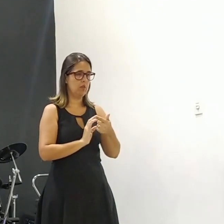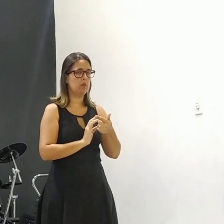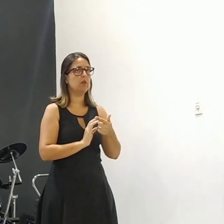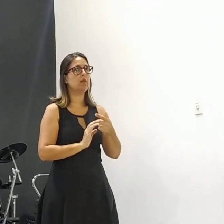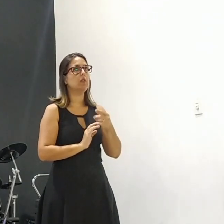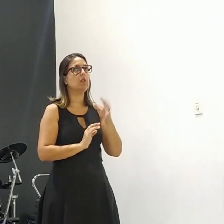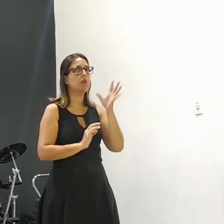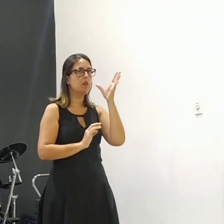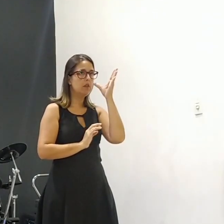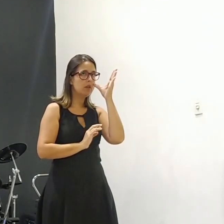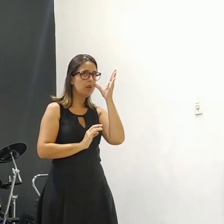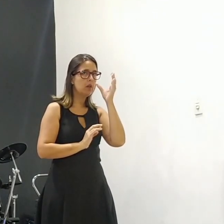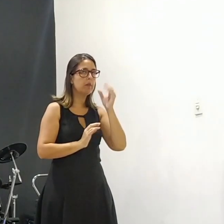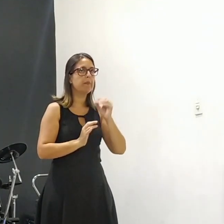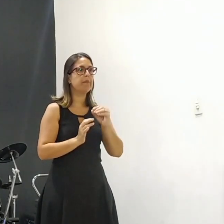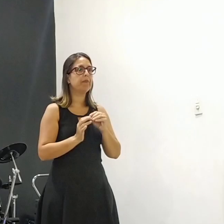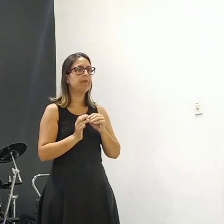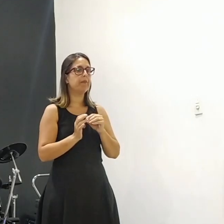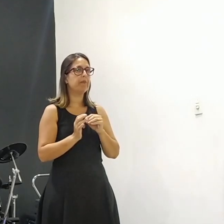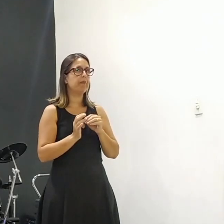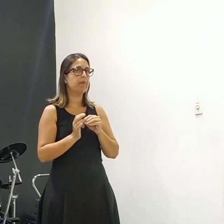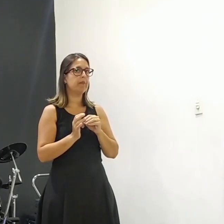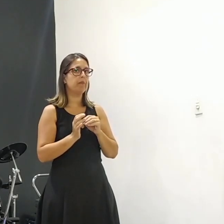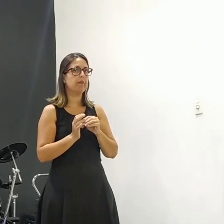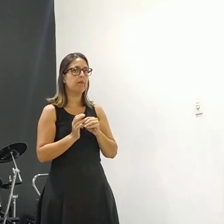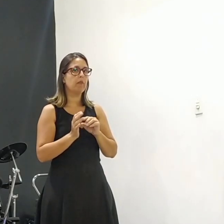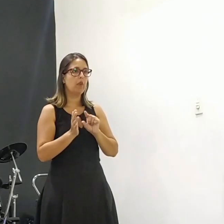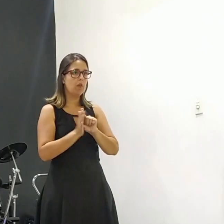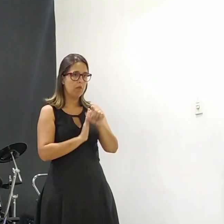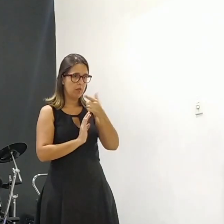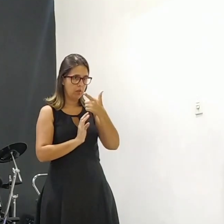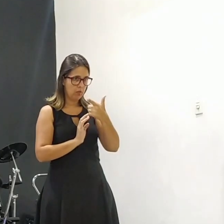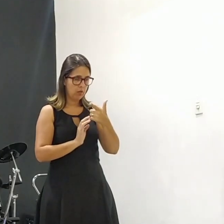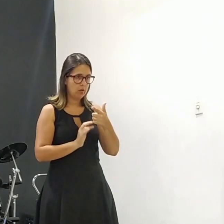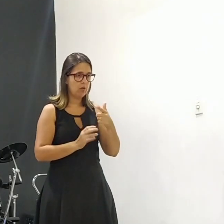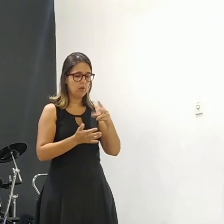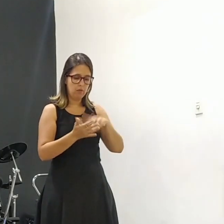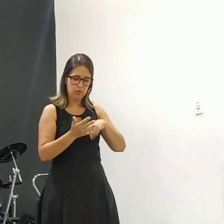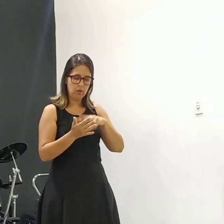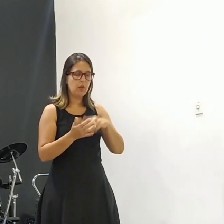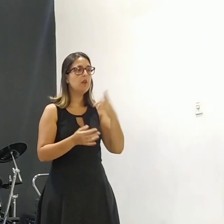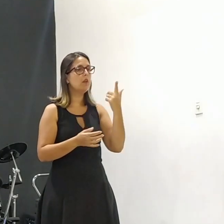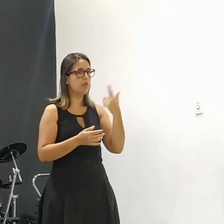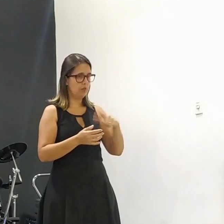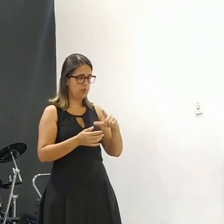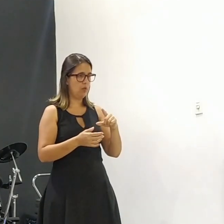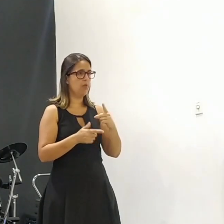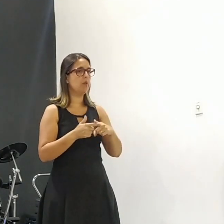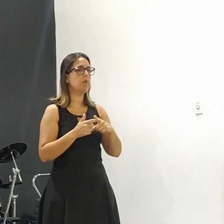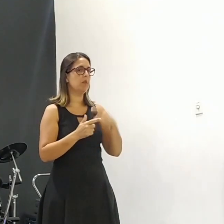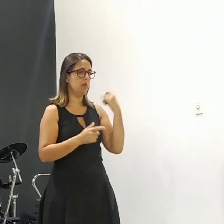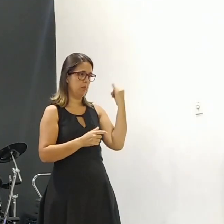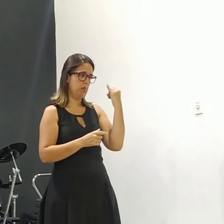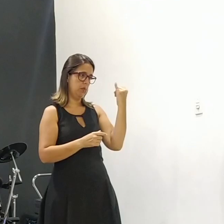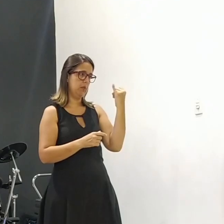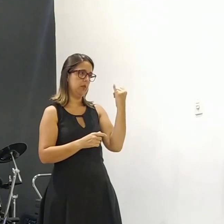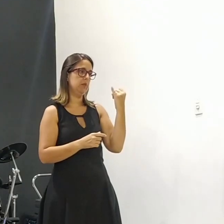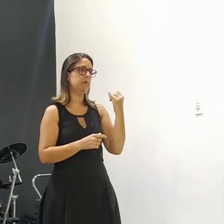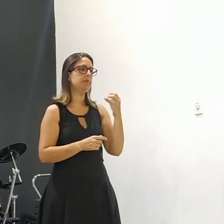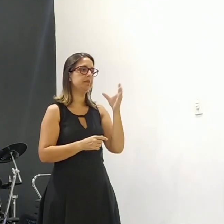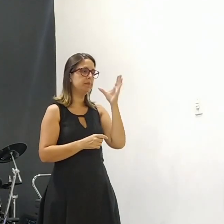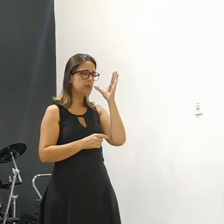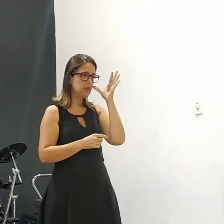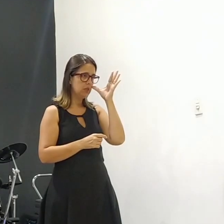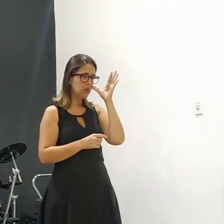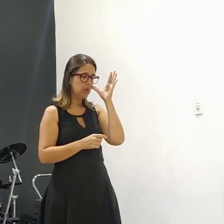Ezequiel 47. O versículo 12, eu vou até ler também de novo, porque é importante. Ezequiel